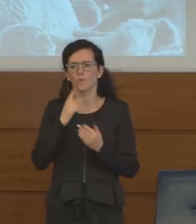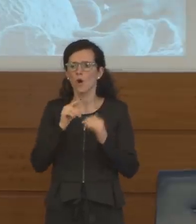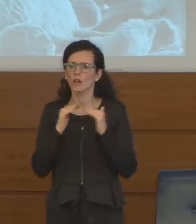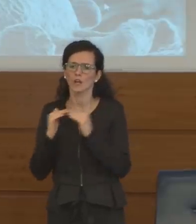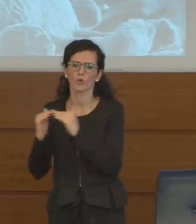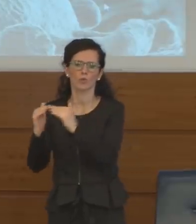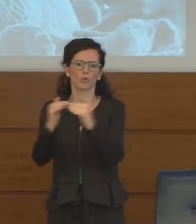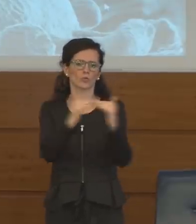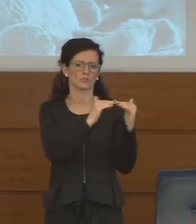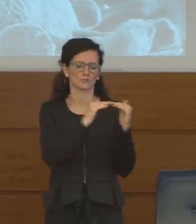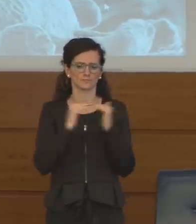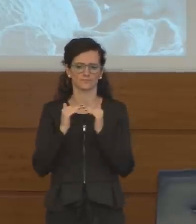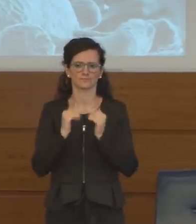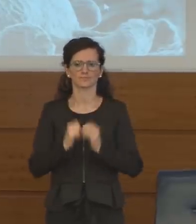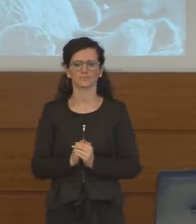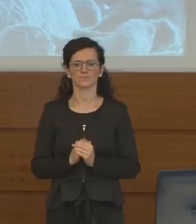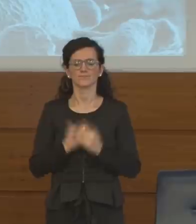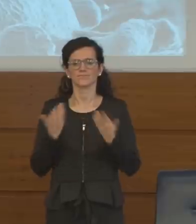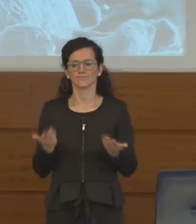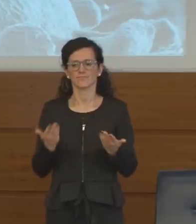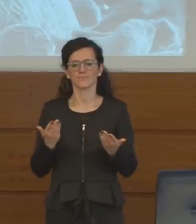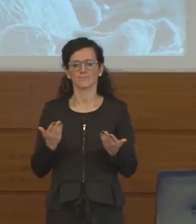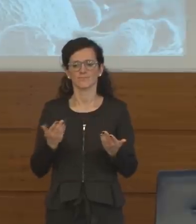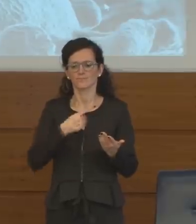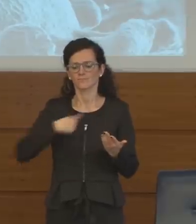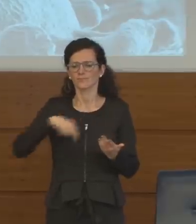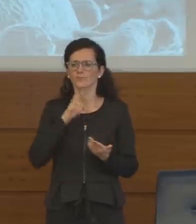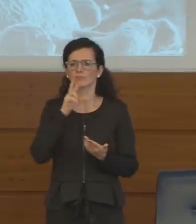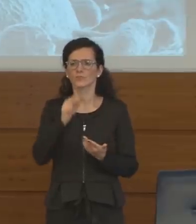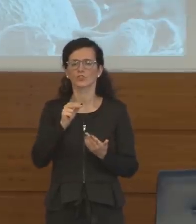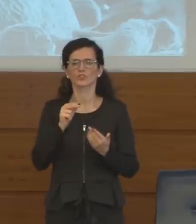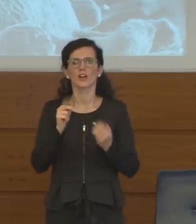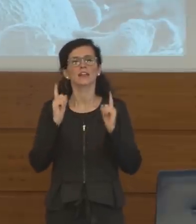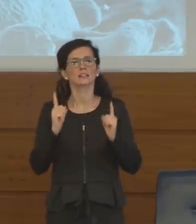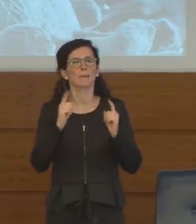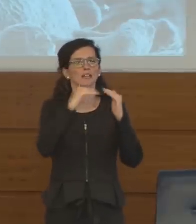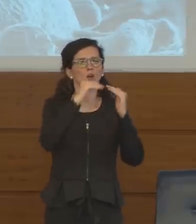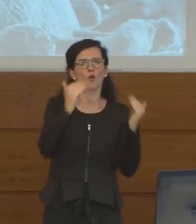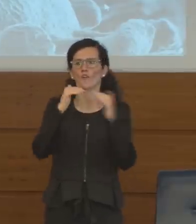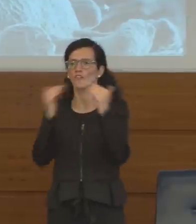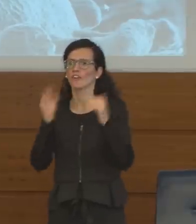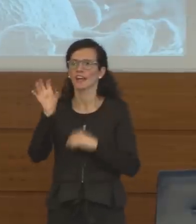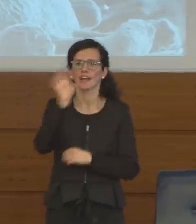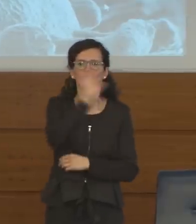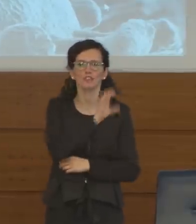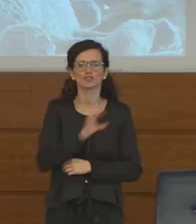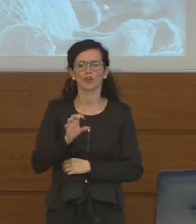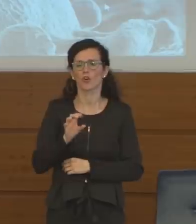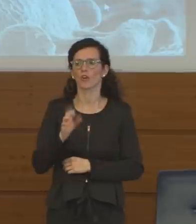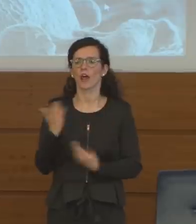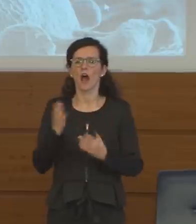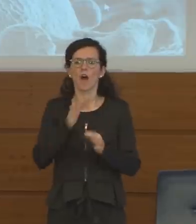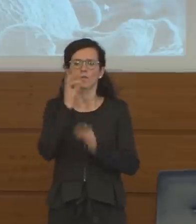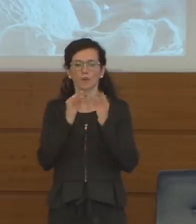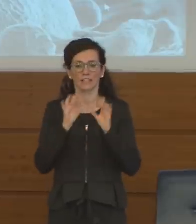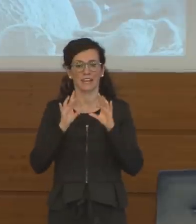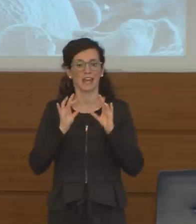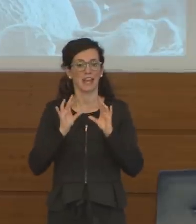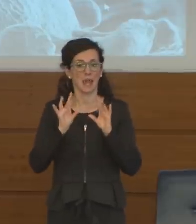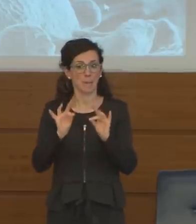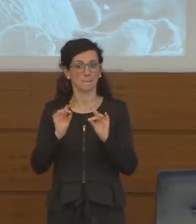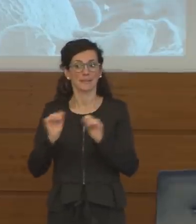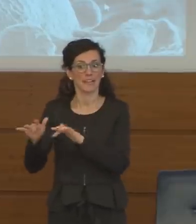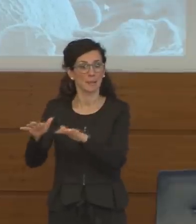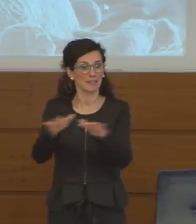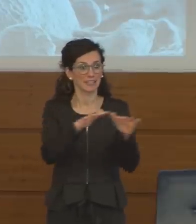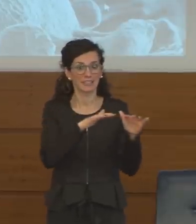E quando noi diciamo che l'unitarietà va al di là dei confini regionali, significa che in caso di epidemia ci deve essere un'unica linea,